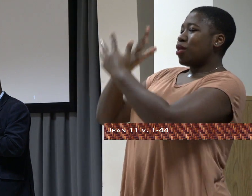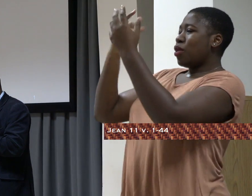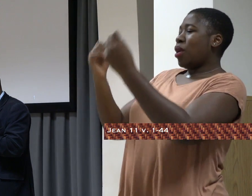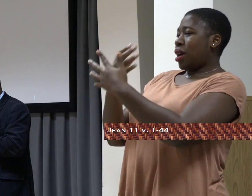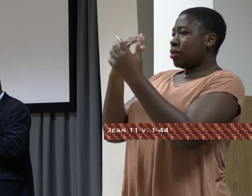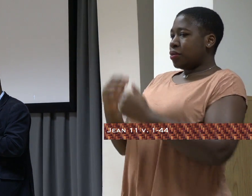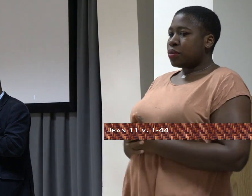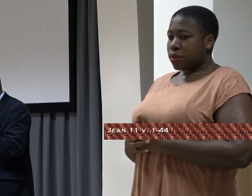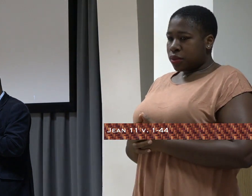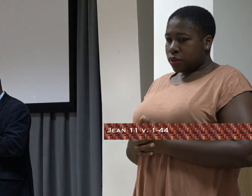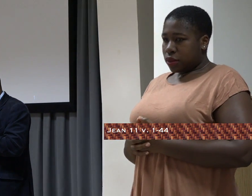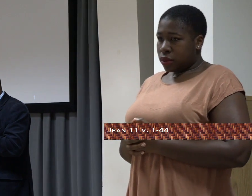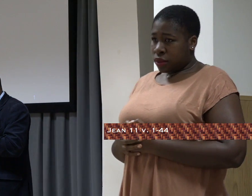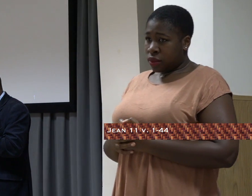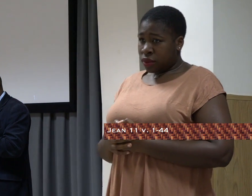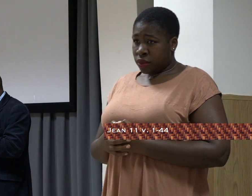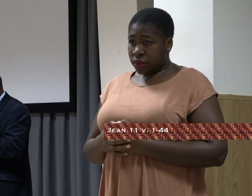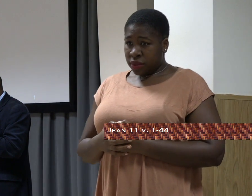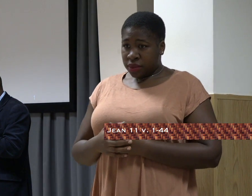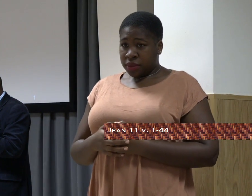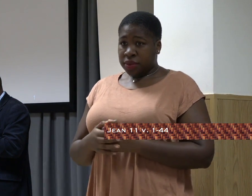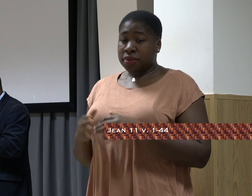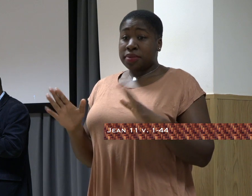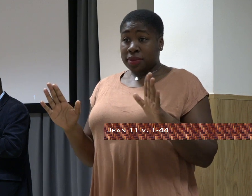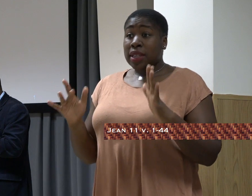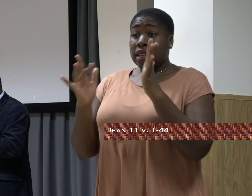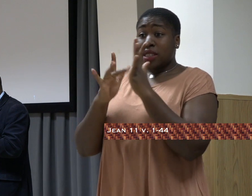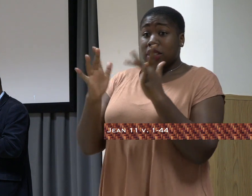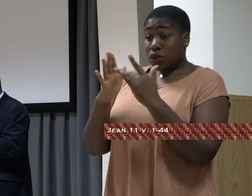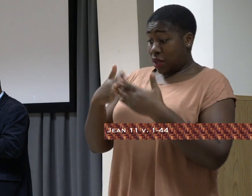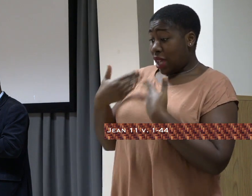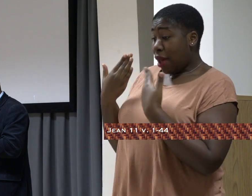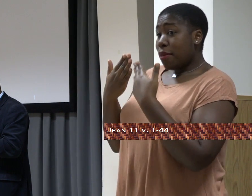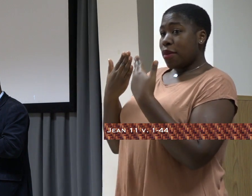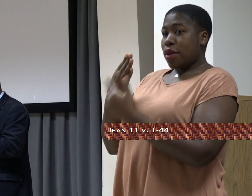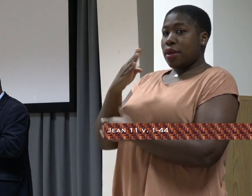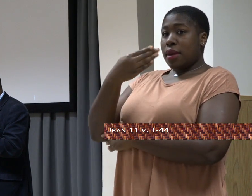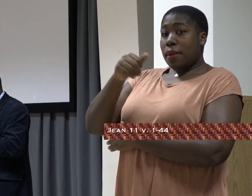elle. » Or, Jésus aimait Marthe et sa sœur et Lazare.